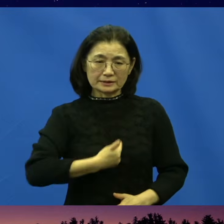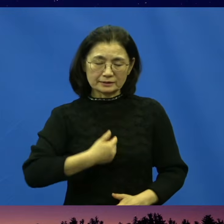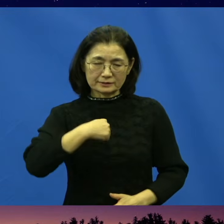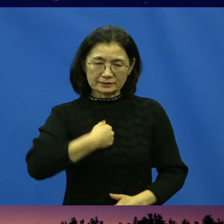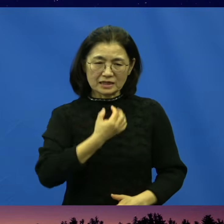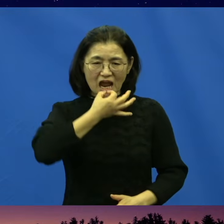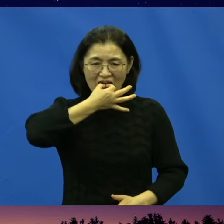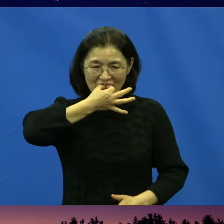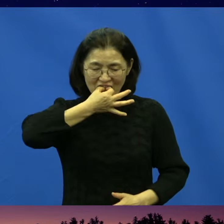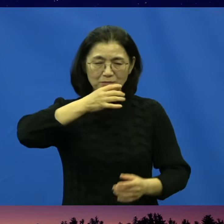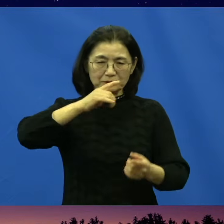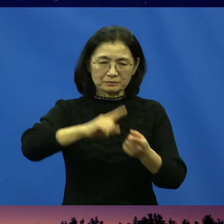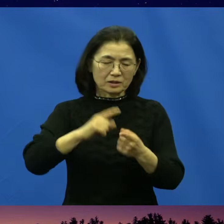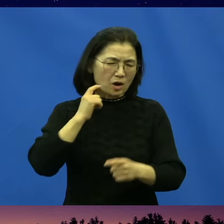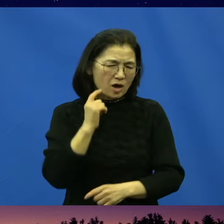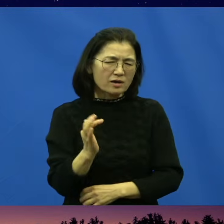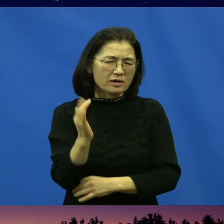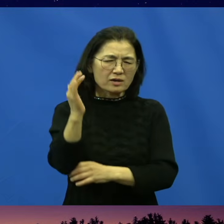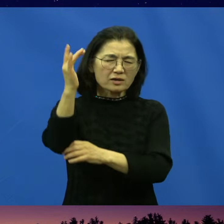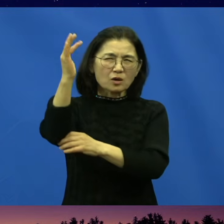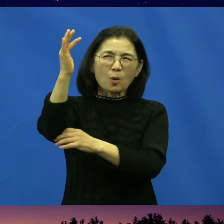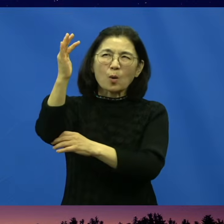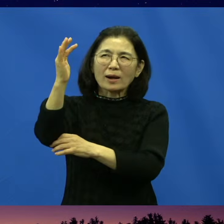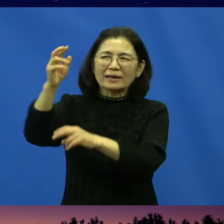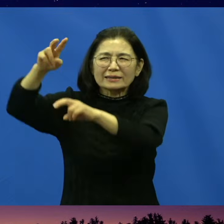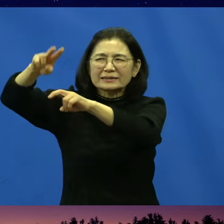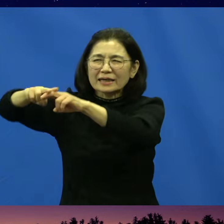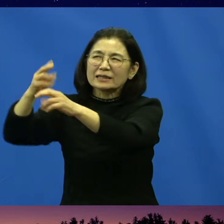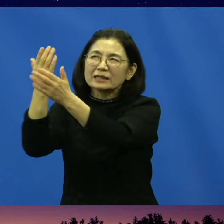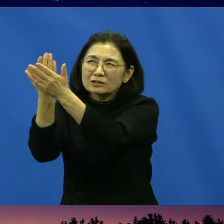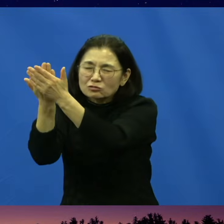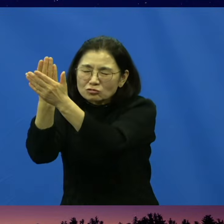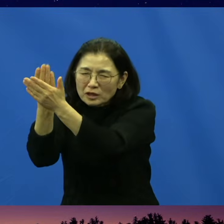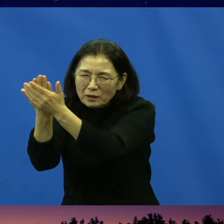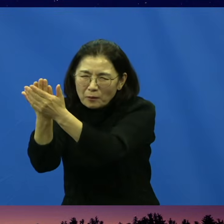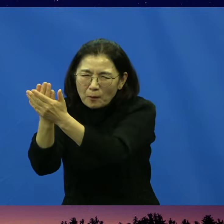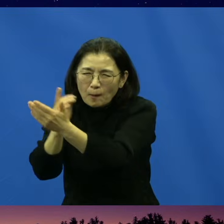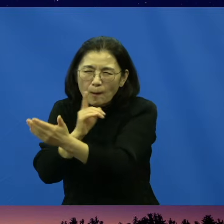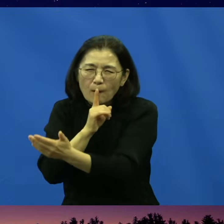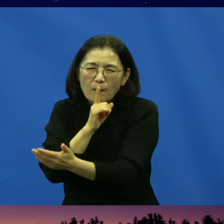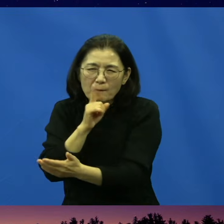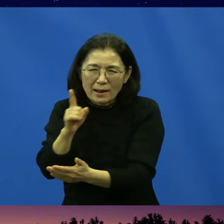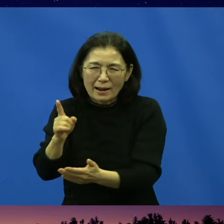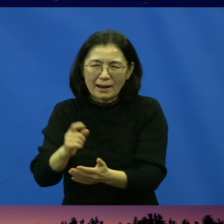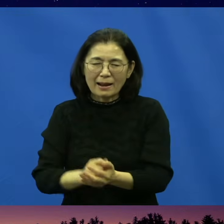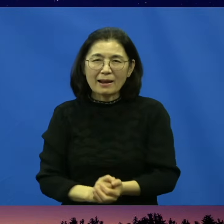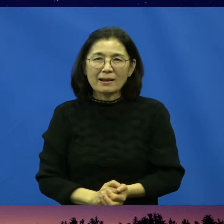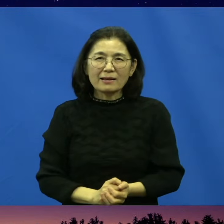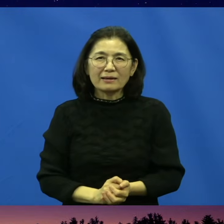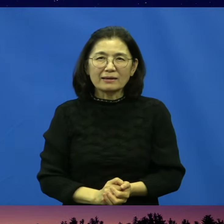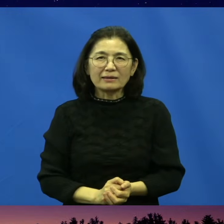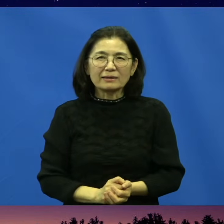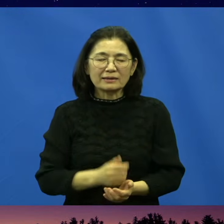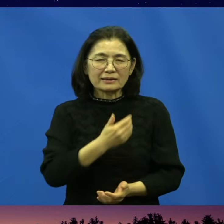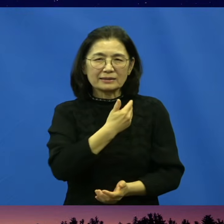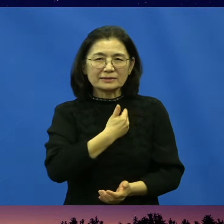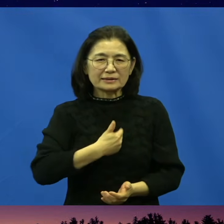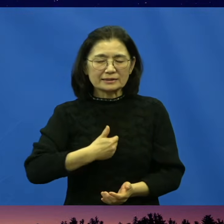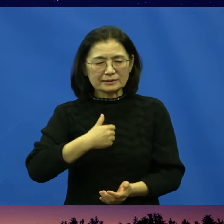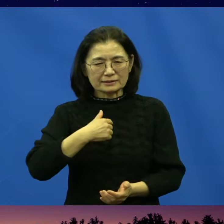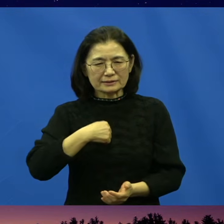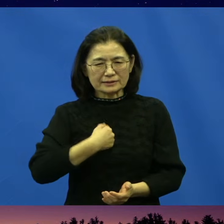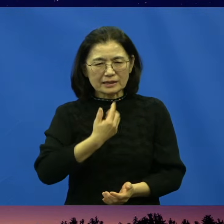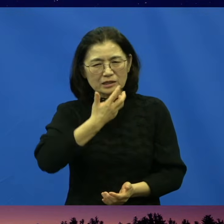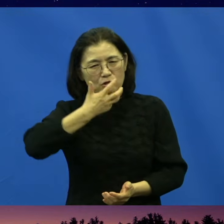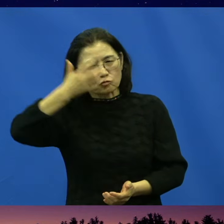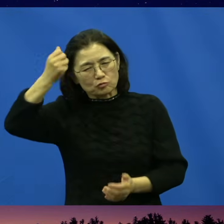따라서 영광의 자리를 구했습니다. 하나님의 뜻보다는 자기 꿈을 이루는 도구로 예수님을